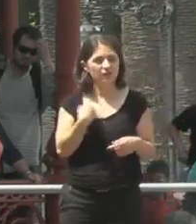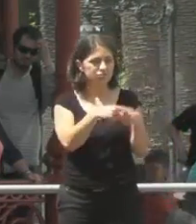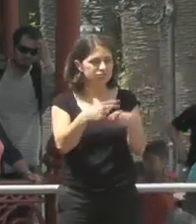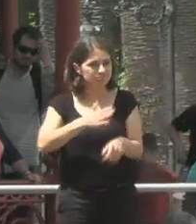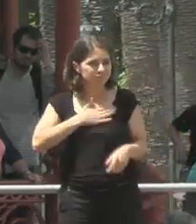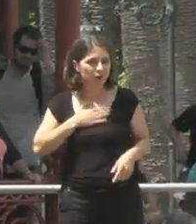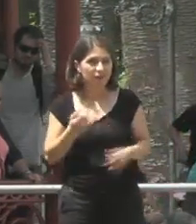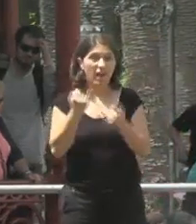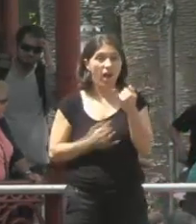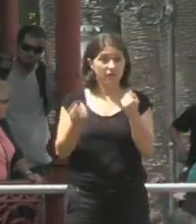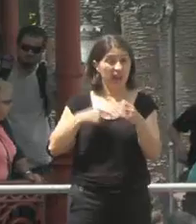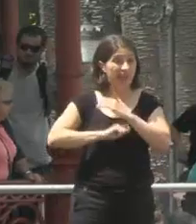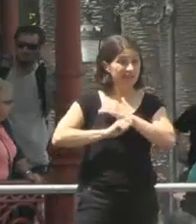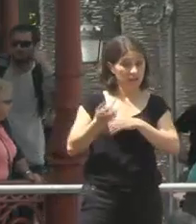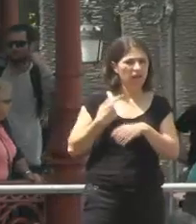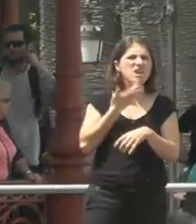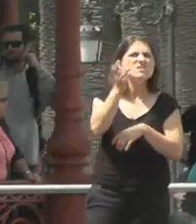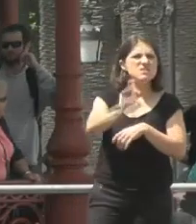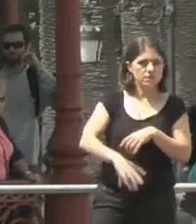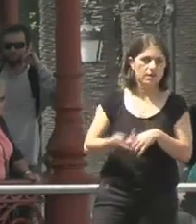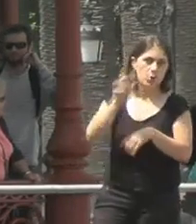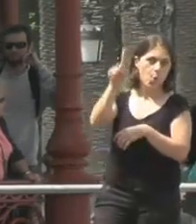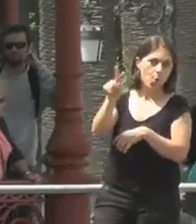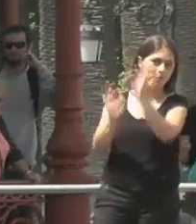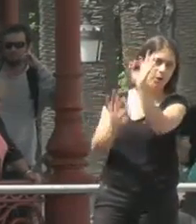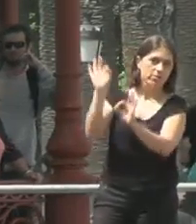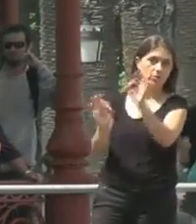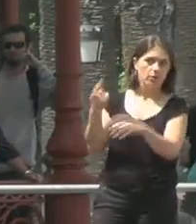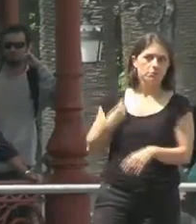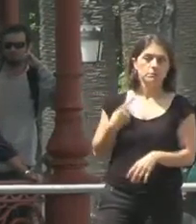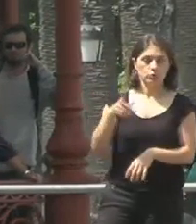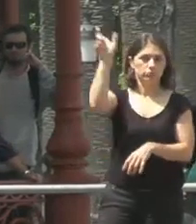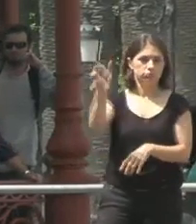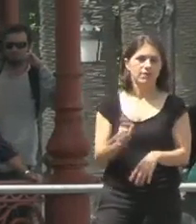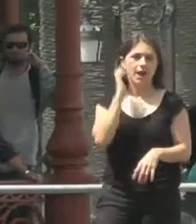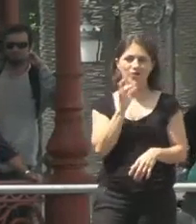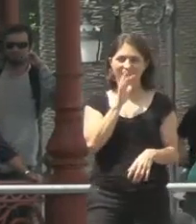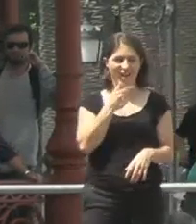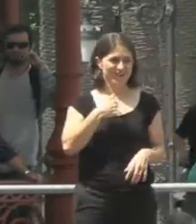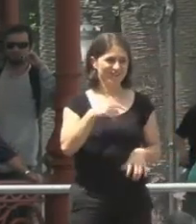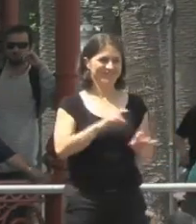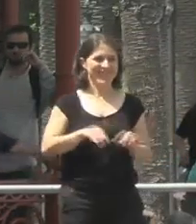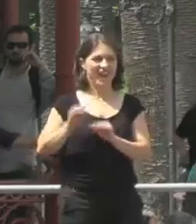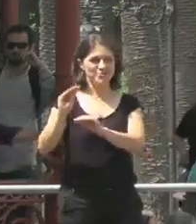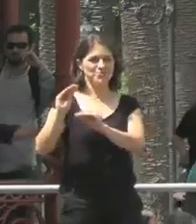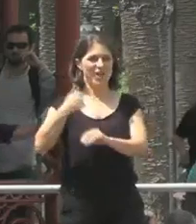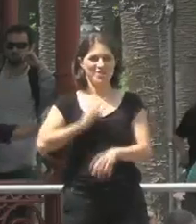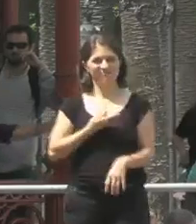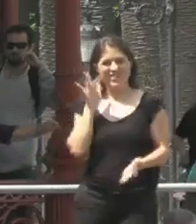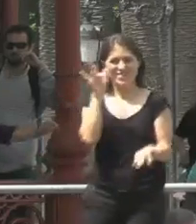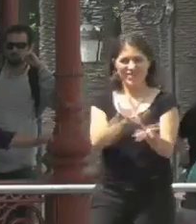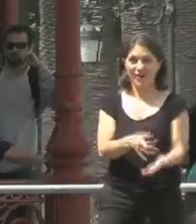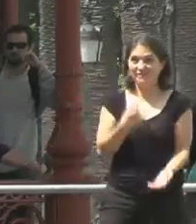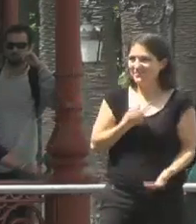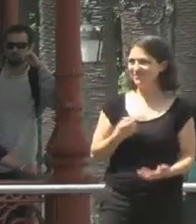los del 1% hace tiempo que pusieron en marcha. Y ahí tenemos a Rajoy. Voy a hablar de Rajoy, que estoy en su tierra. ¿Que me hace